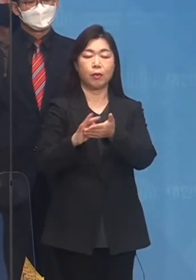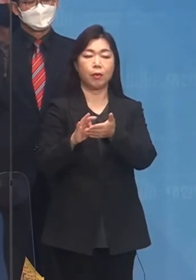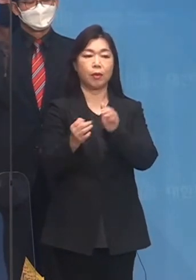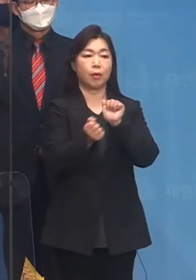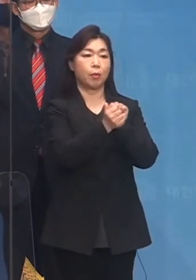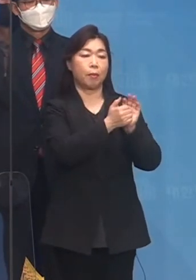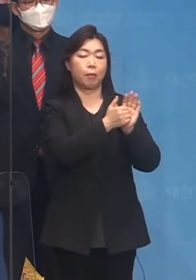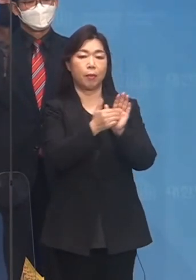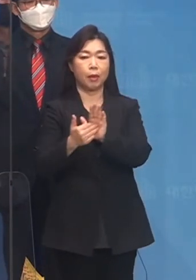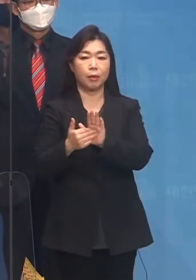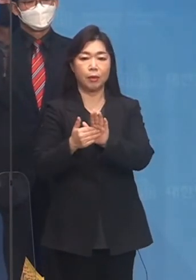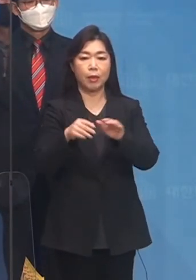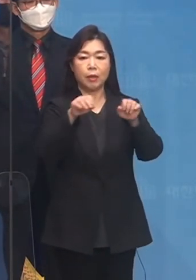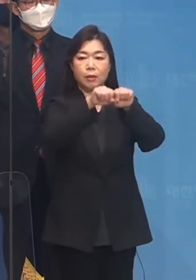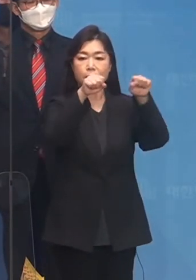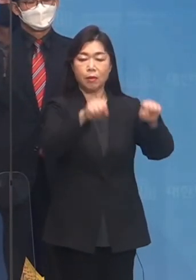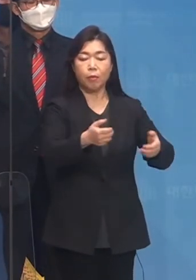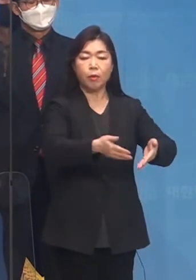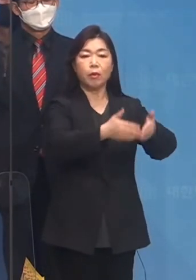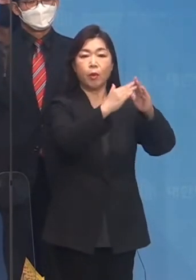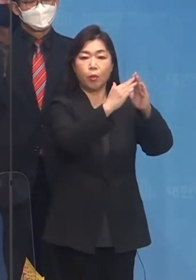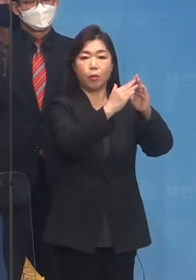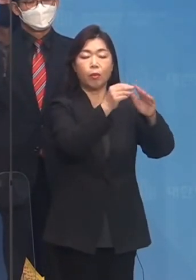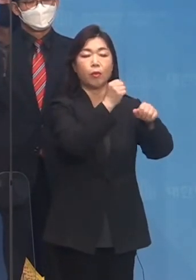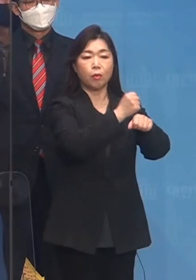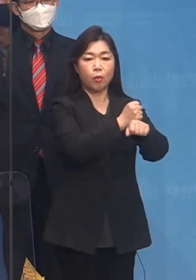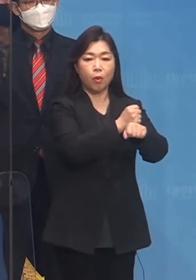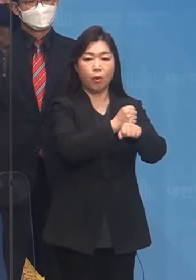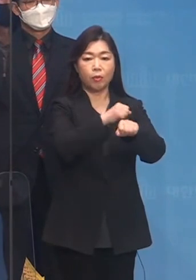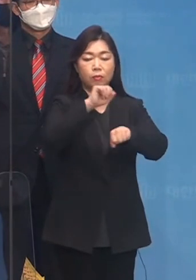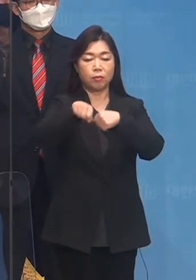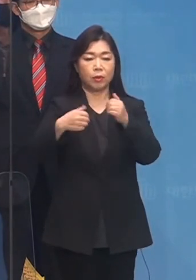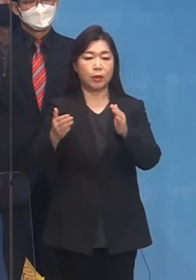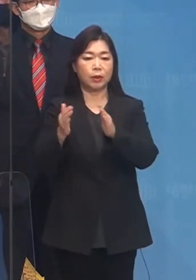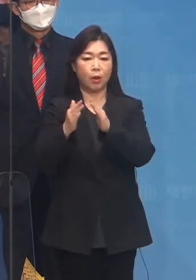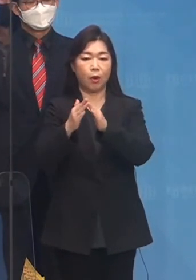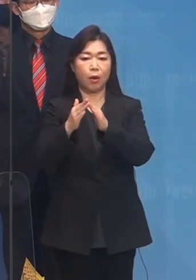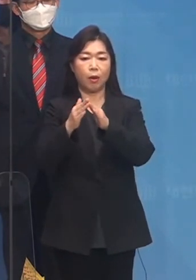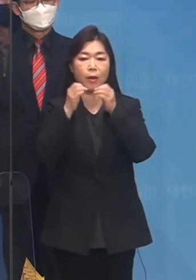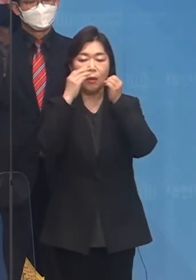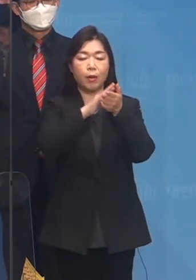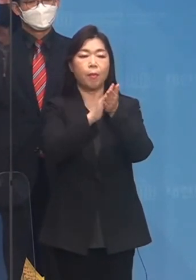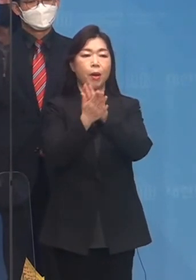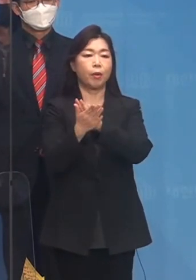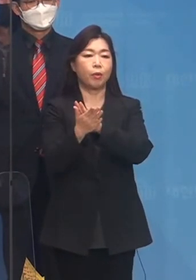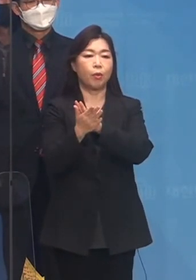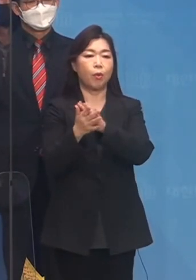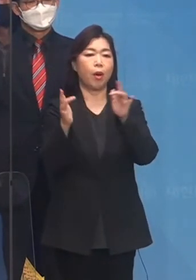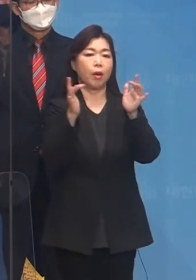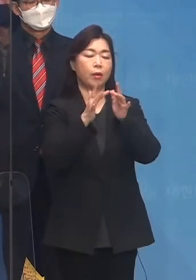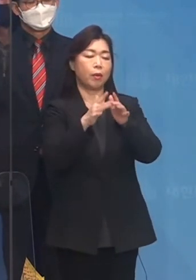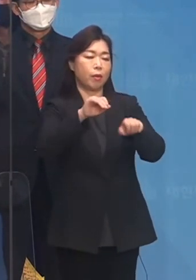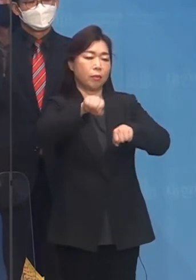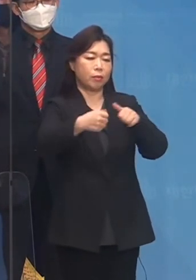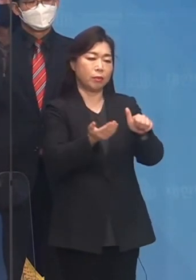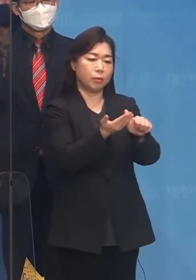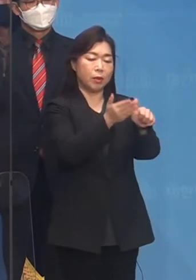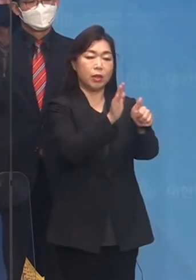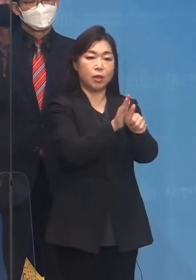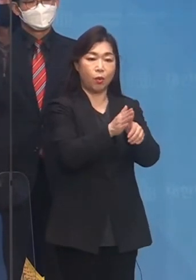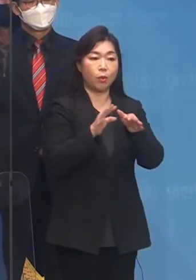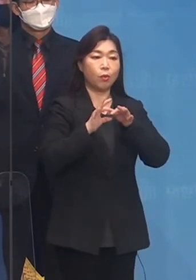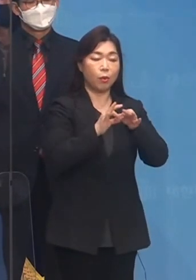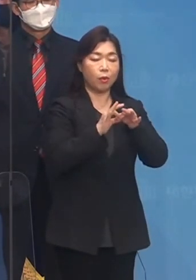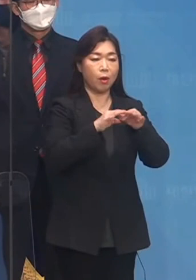방역 시스템을 구축하고 축사시설 현대화성, 스마트 축사 지원 등을 통해